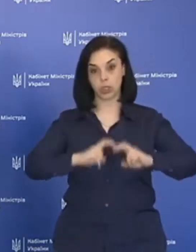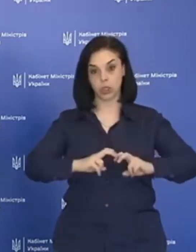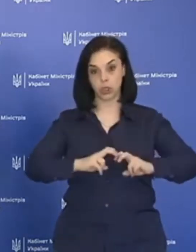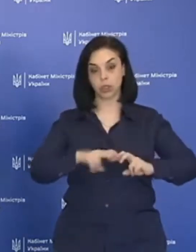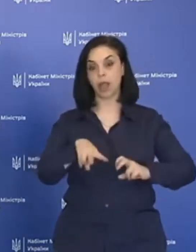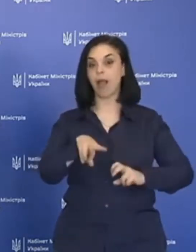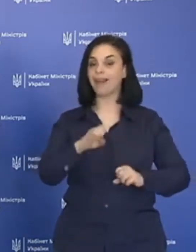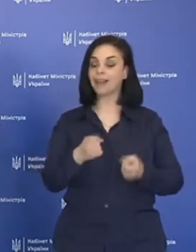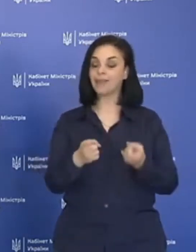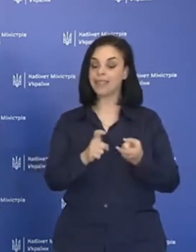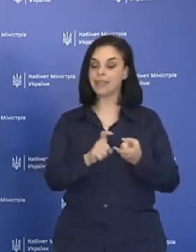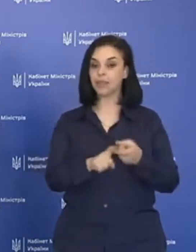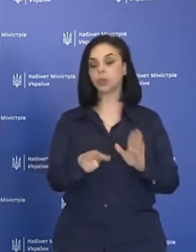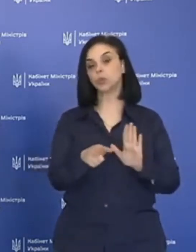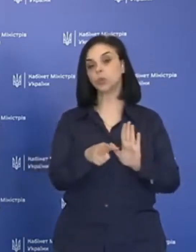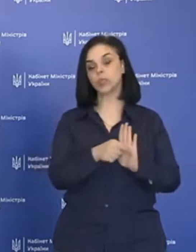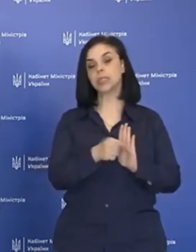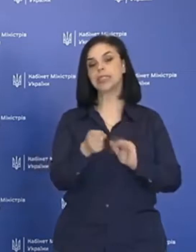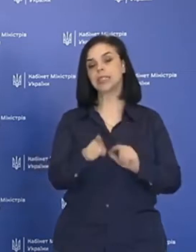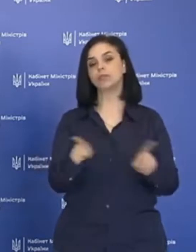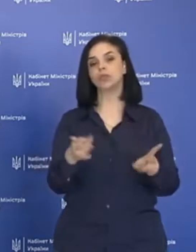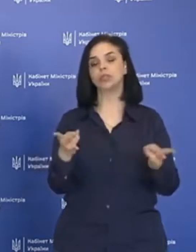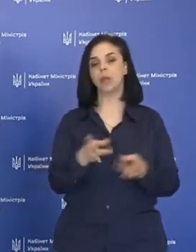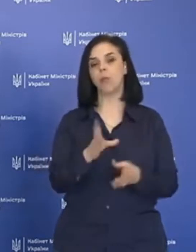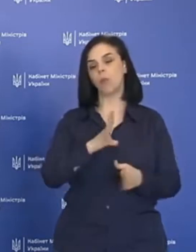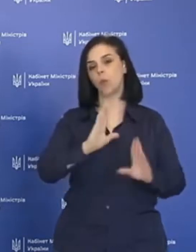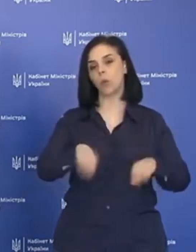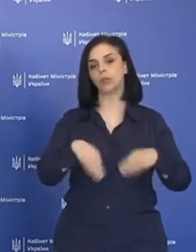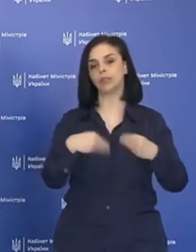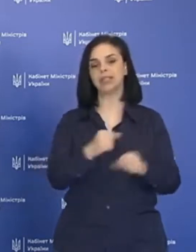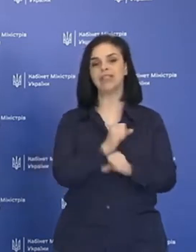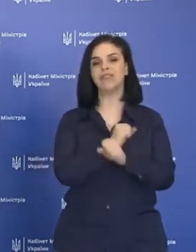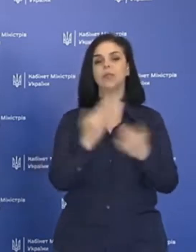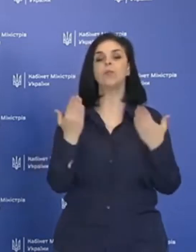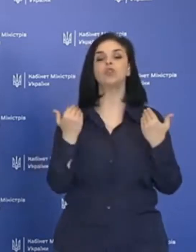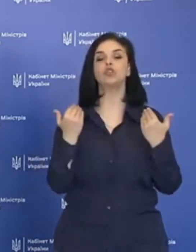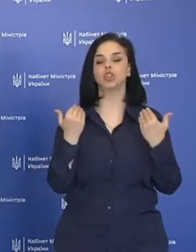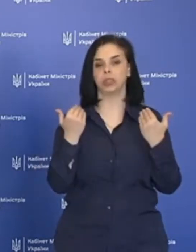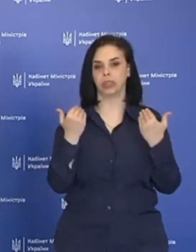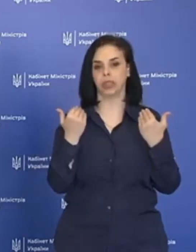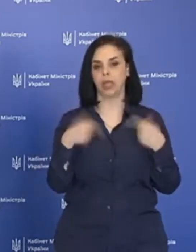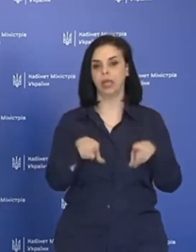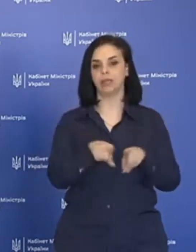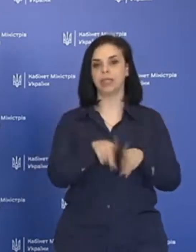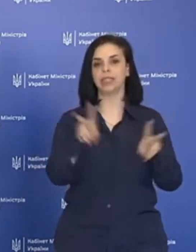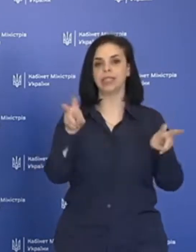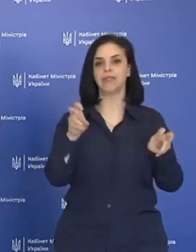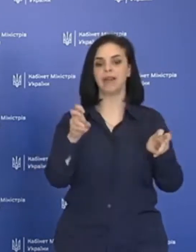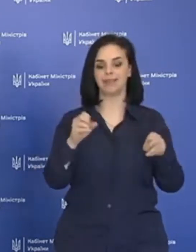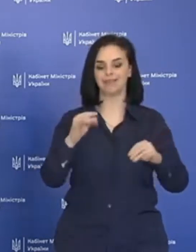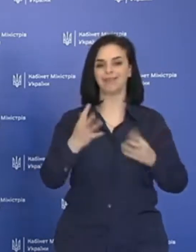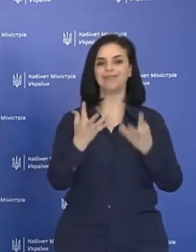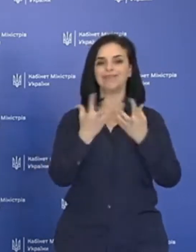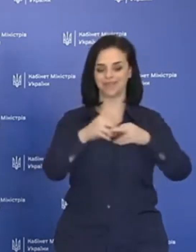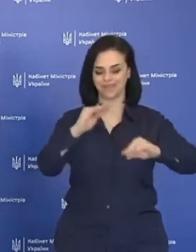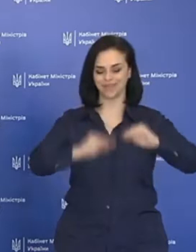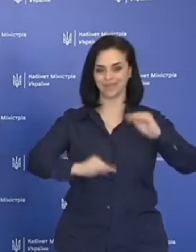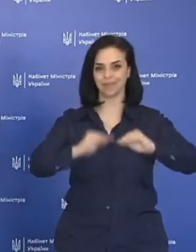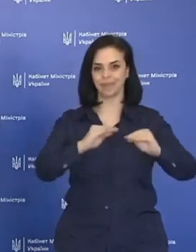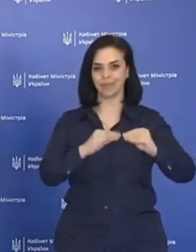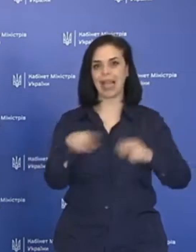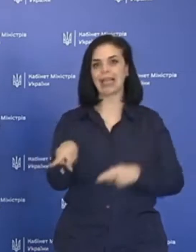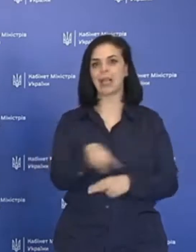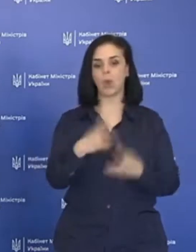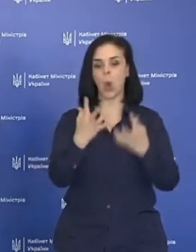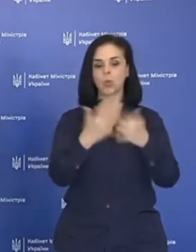дослідження, але в зв'язку з тим, що треба було дати відпочити так званому амплифікатору, це